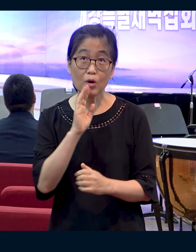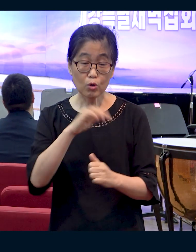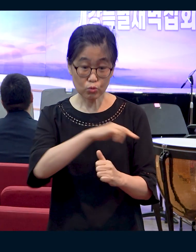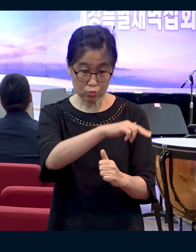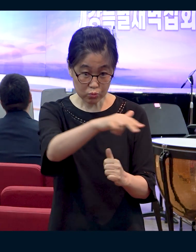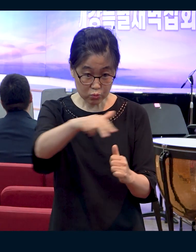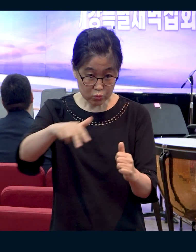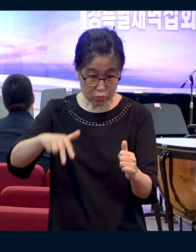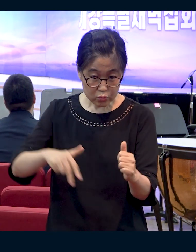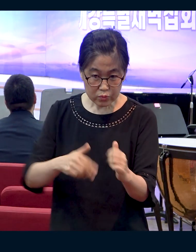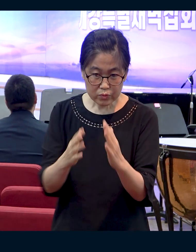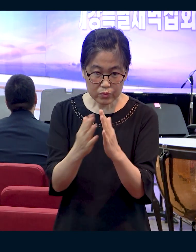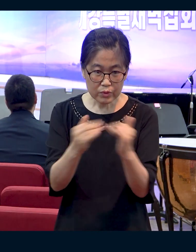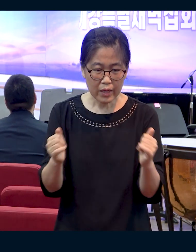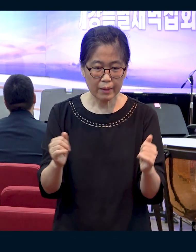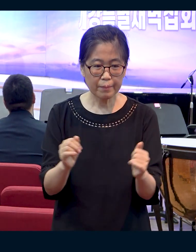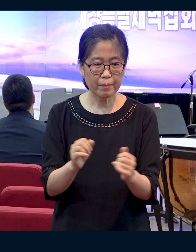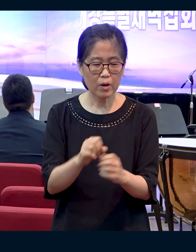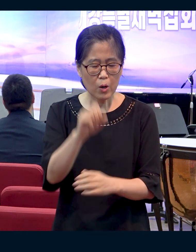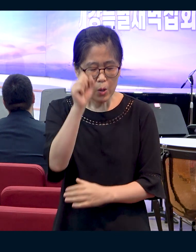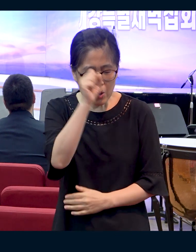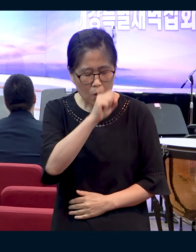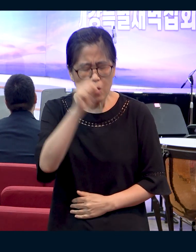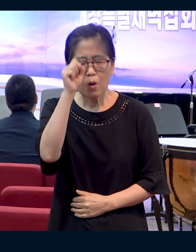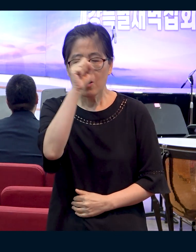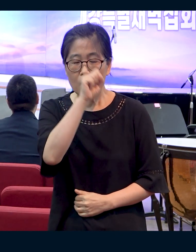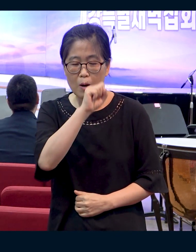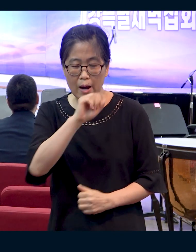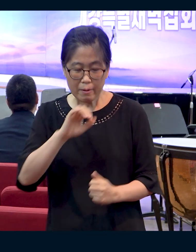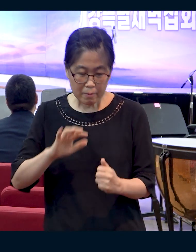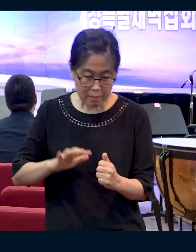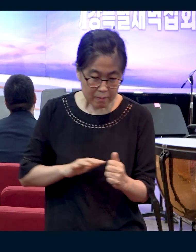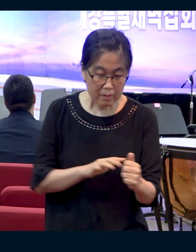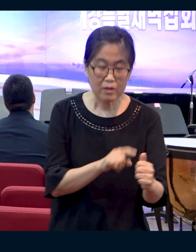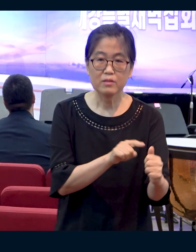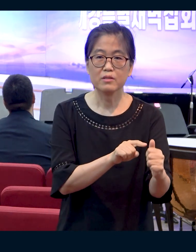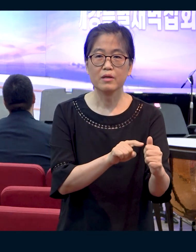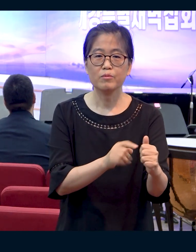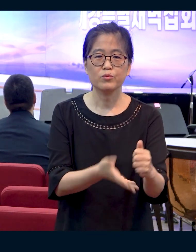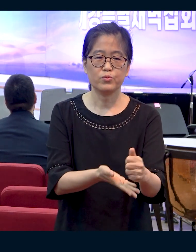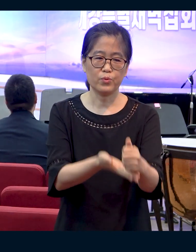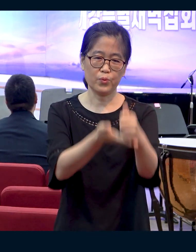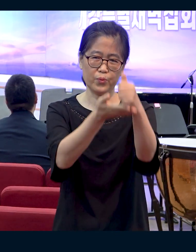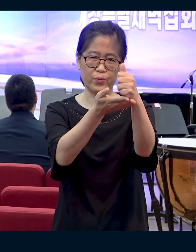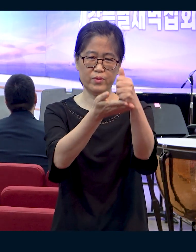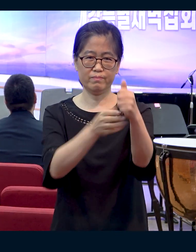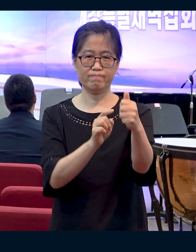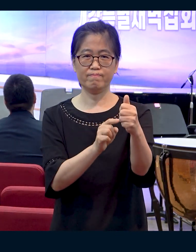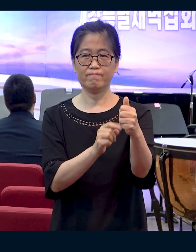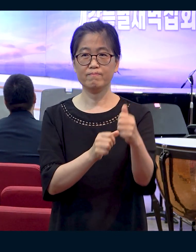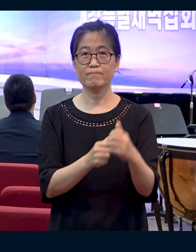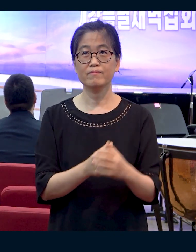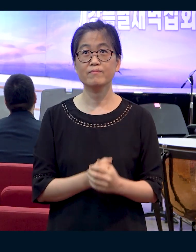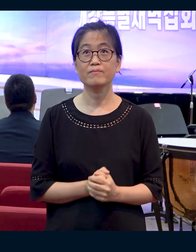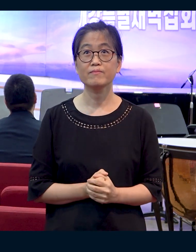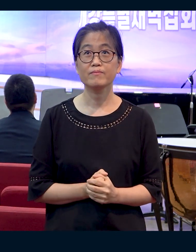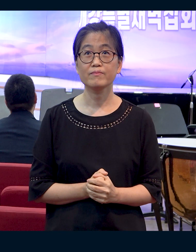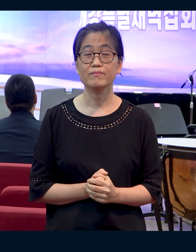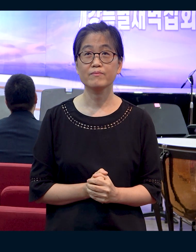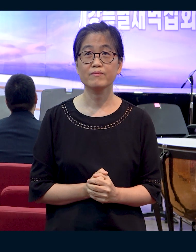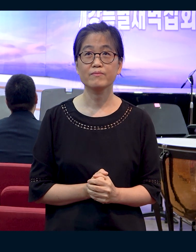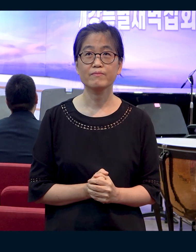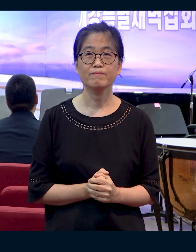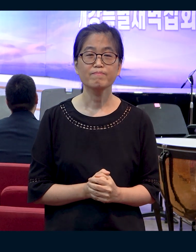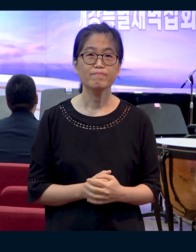주변의 사람들이 진짜 그를 좋아하는 그 사람이 존경받을 만한 사람, 정말 존경받을 만한